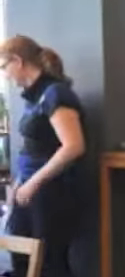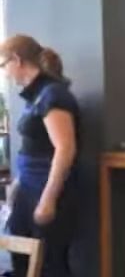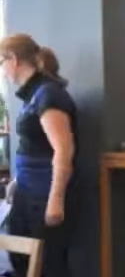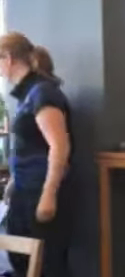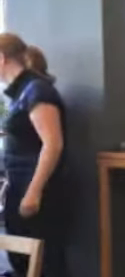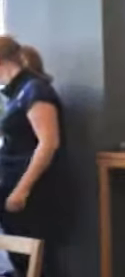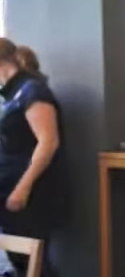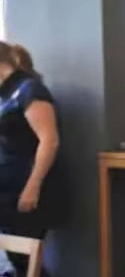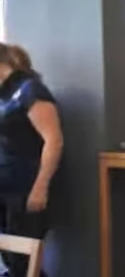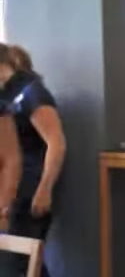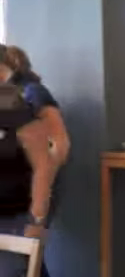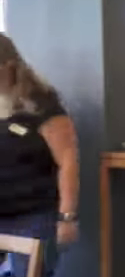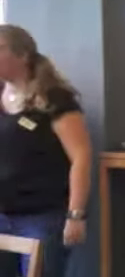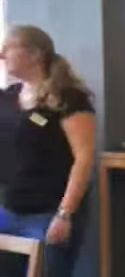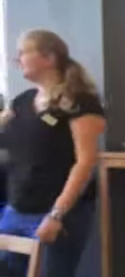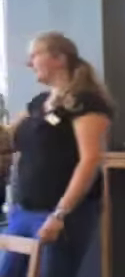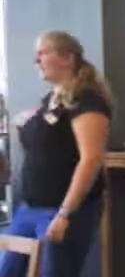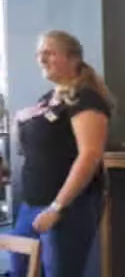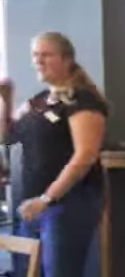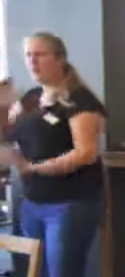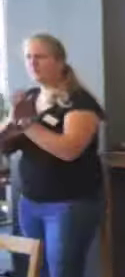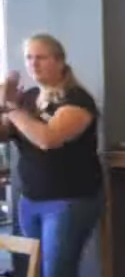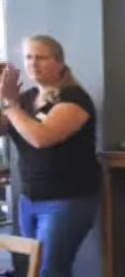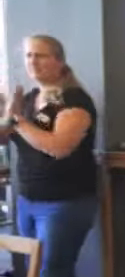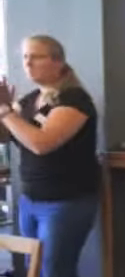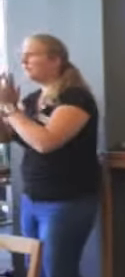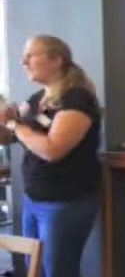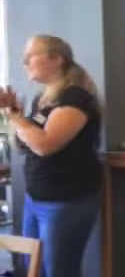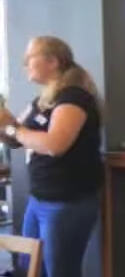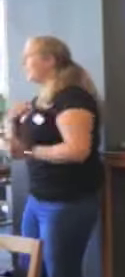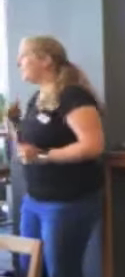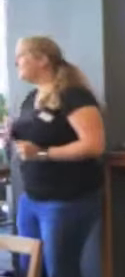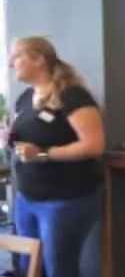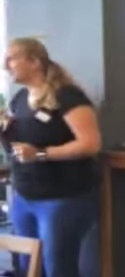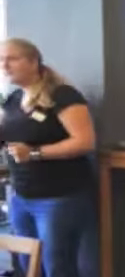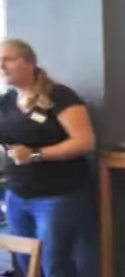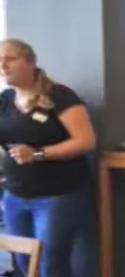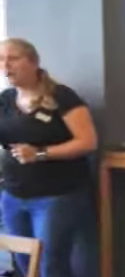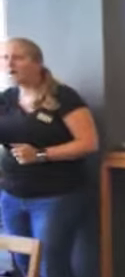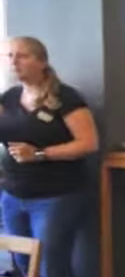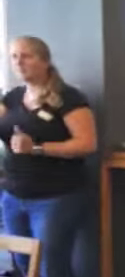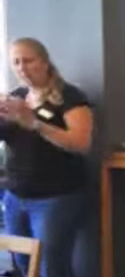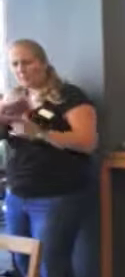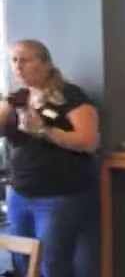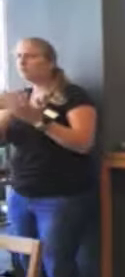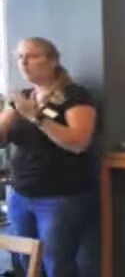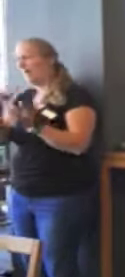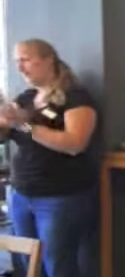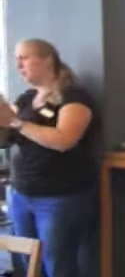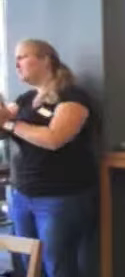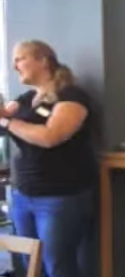Eller, ja, säg. Nej, jag tänkte bara säga något lite kort om varför vi är så intresserade av just Thomas och vad de gör här. Vi kommer